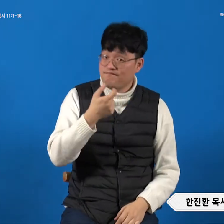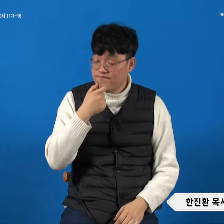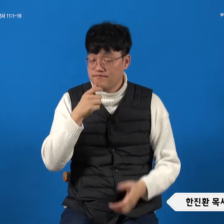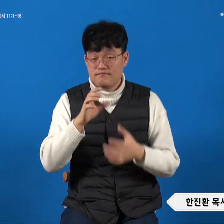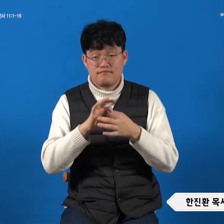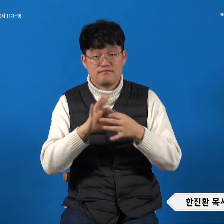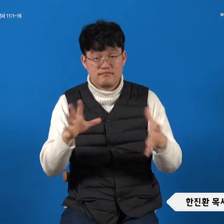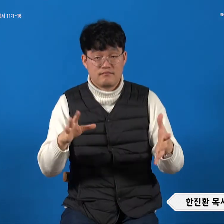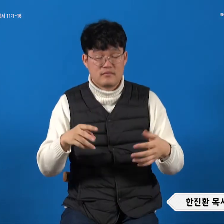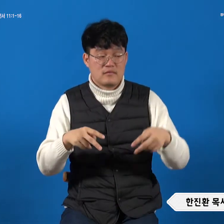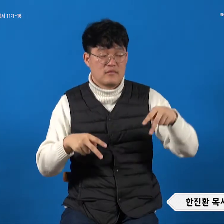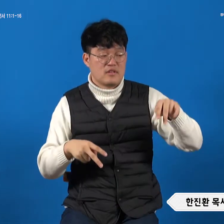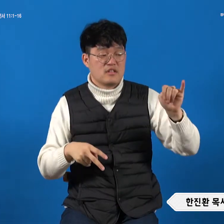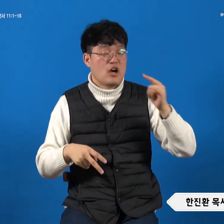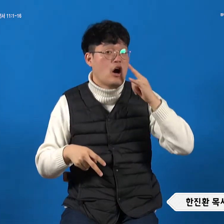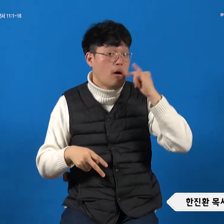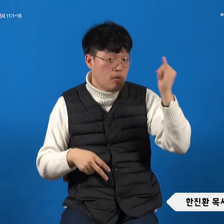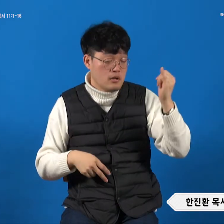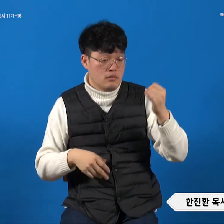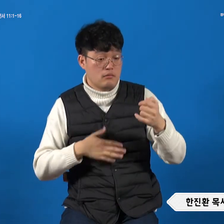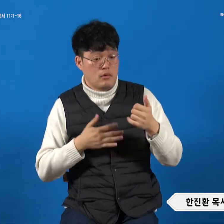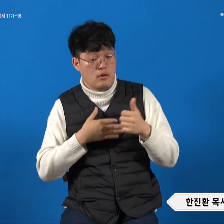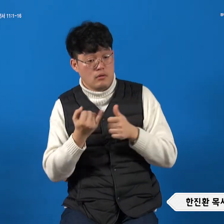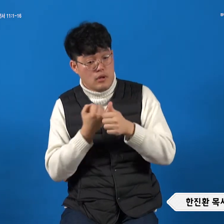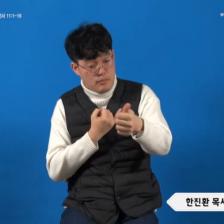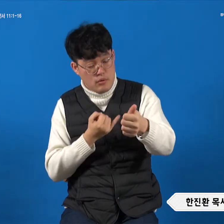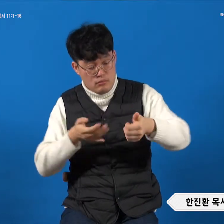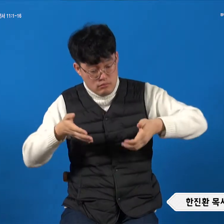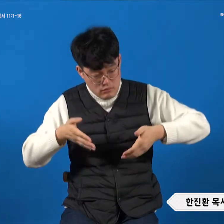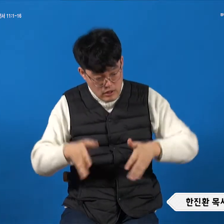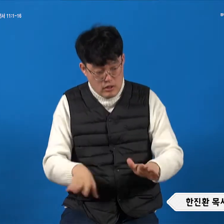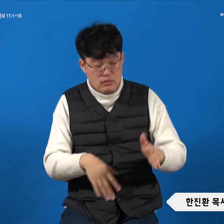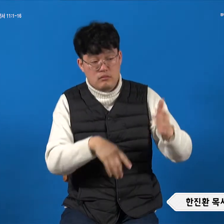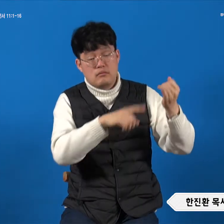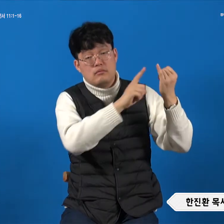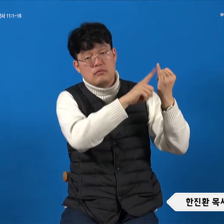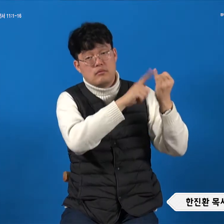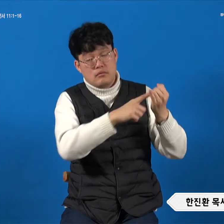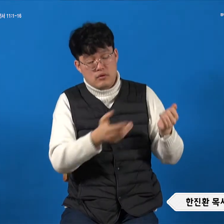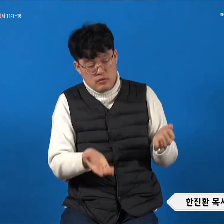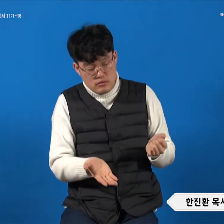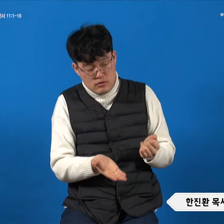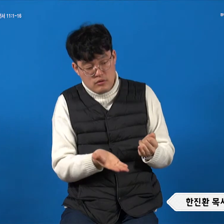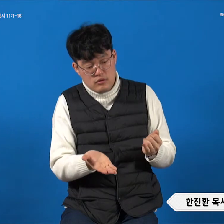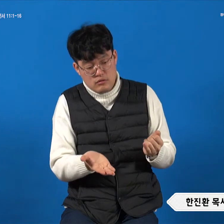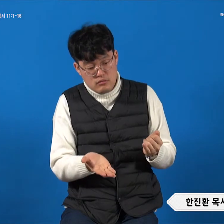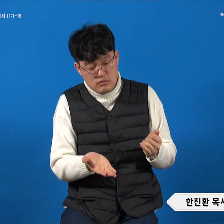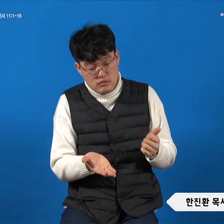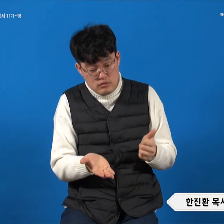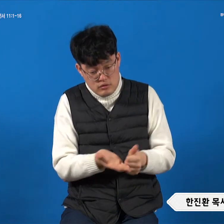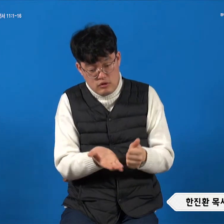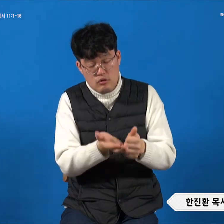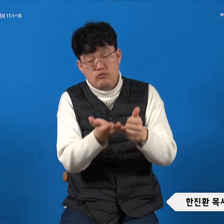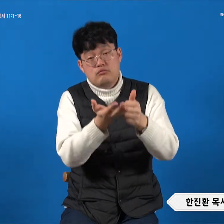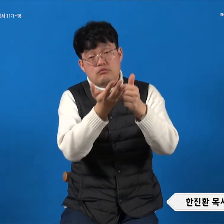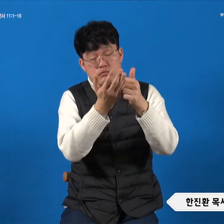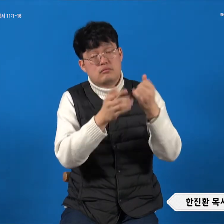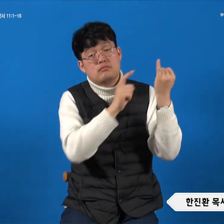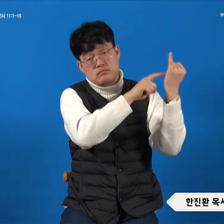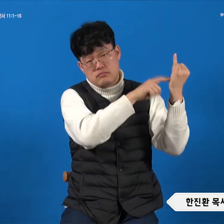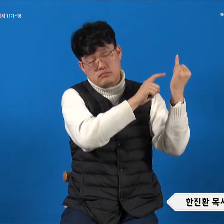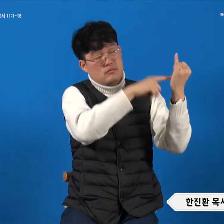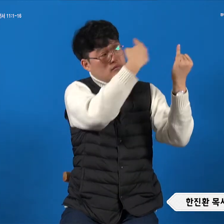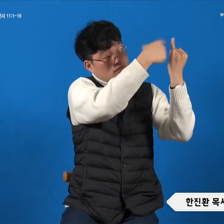싫든 간에 시어머니는 남편을 낳아주신 분이고 그리고 남편을 길러주신 분입니다. 그 시어머니를 비난하는